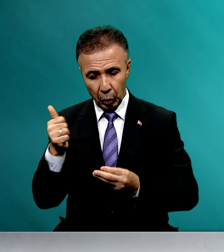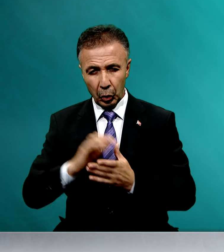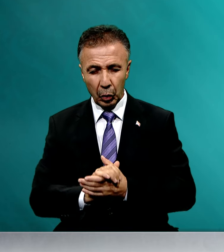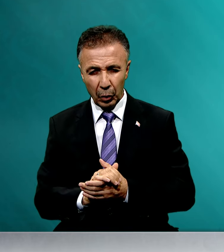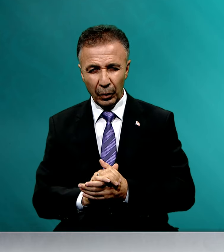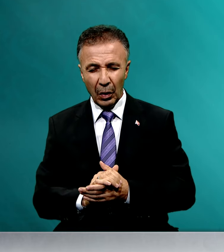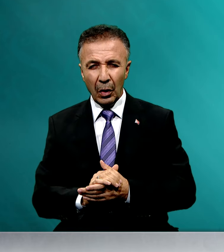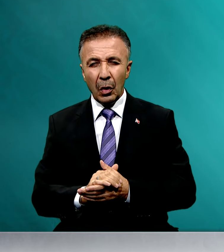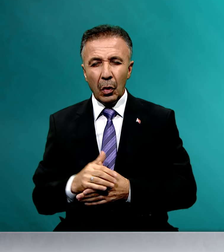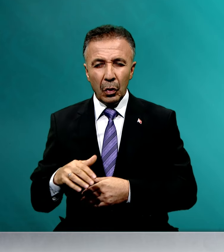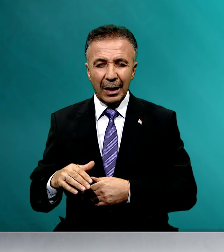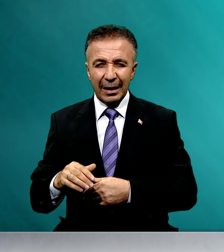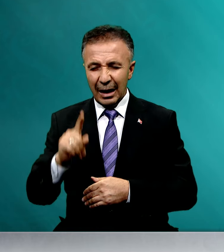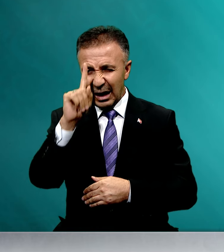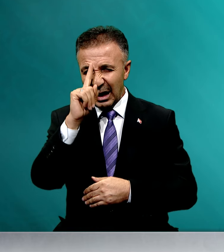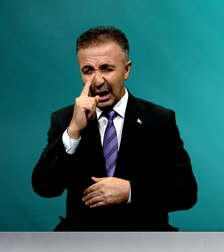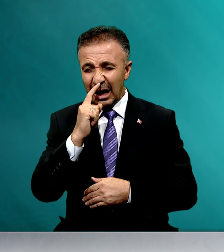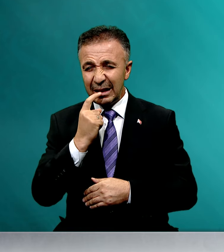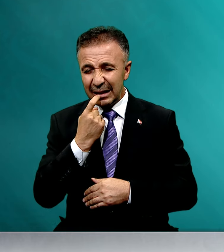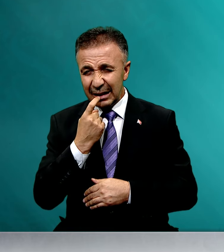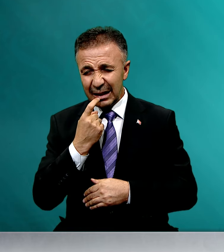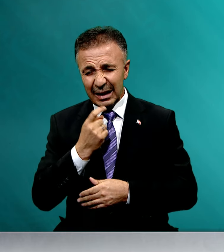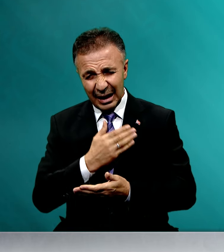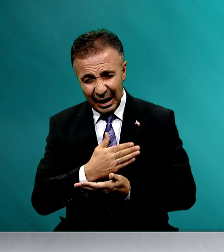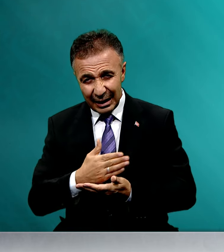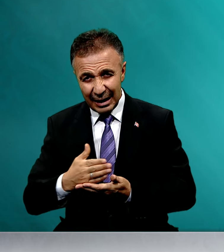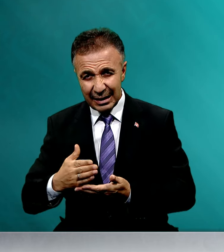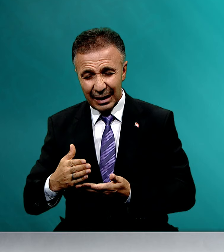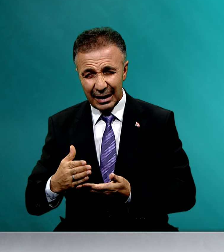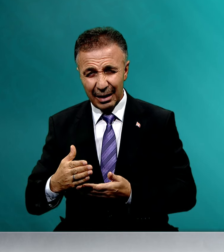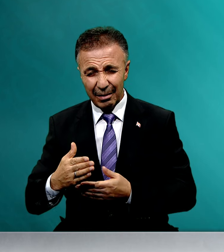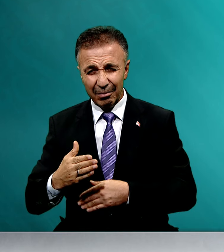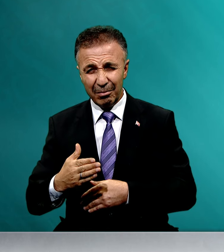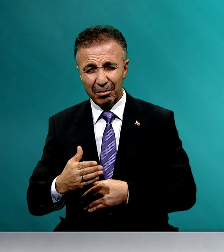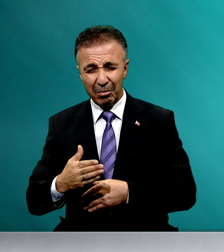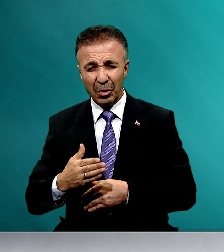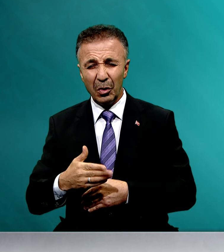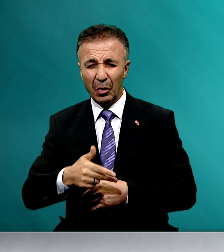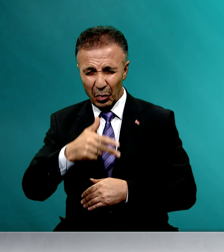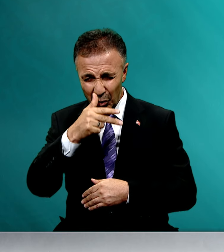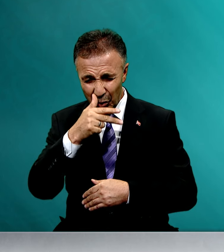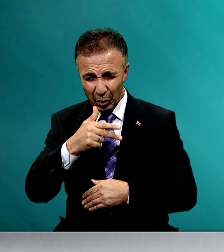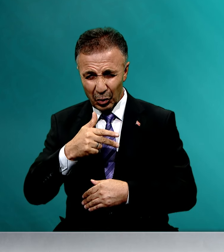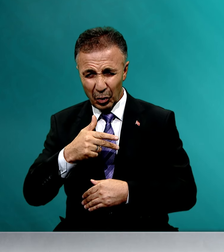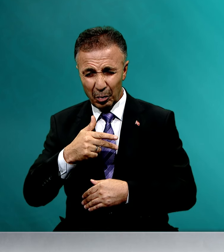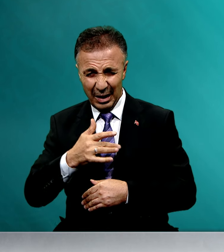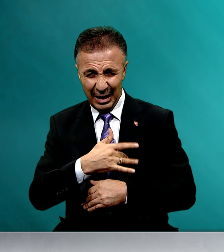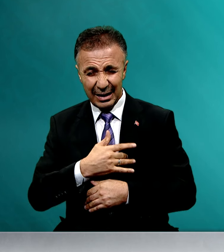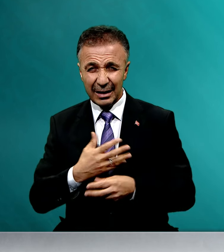Üzerinden asırlar geçse de bu elim hadisenin acısı hala taptazedir ve